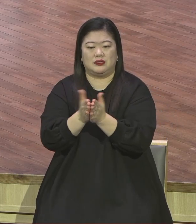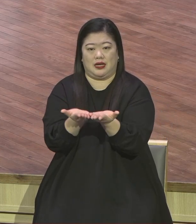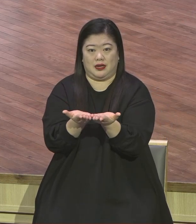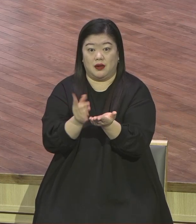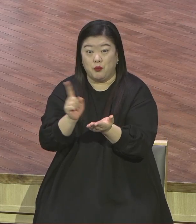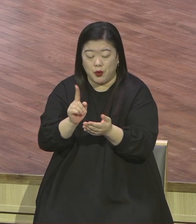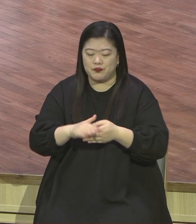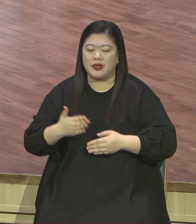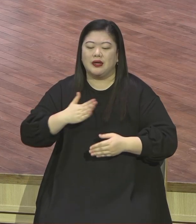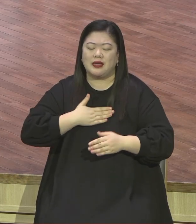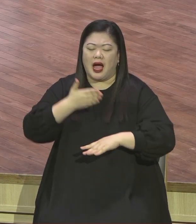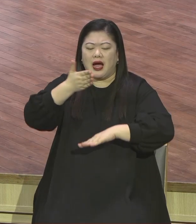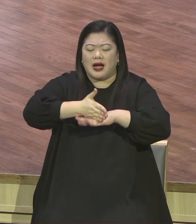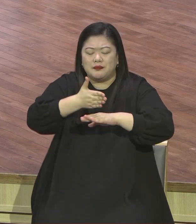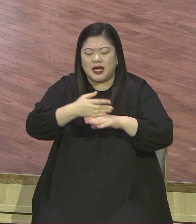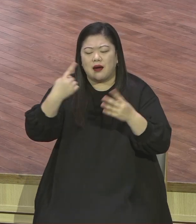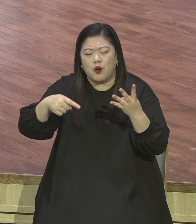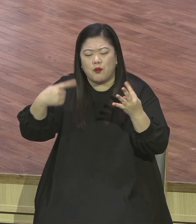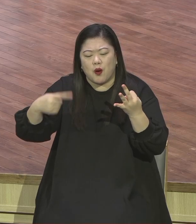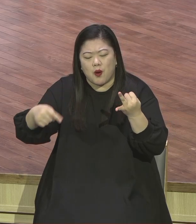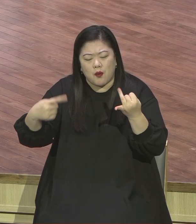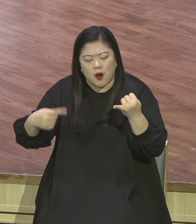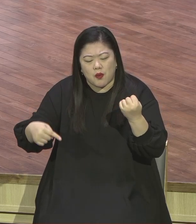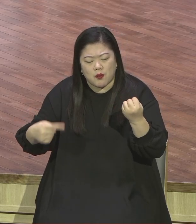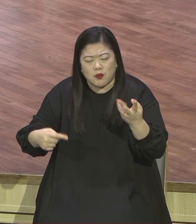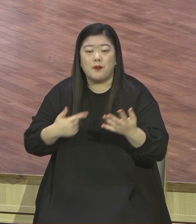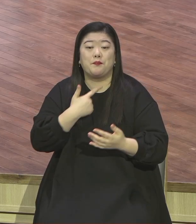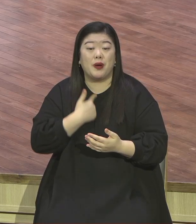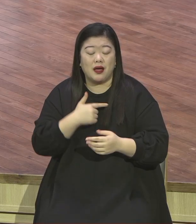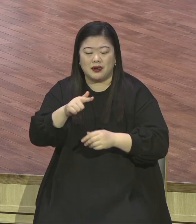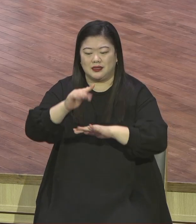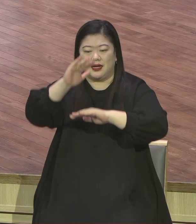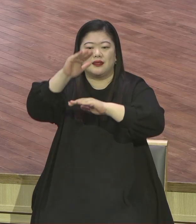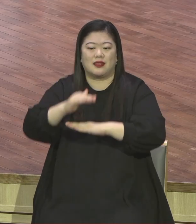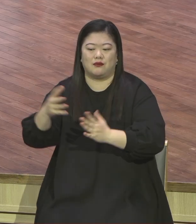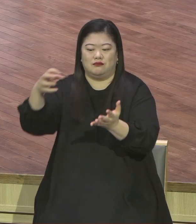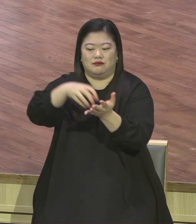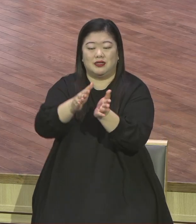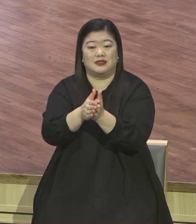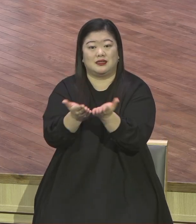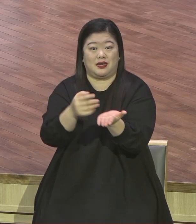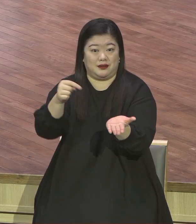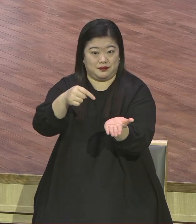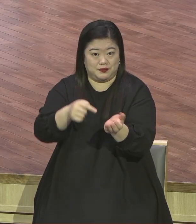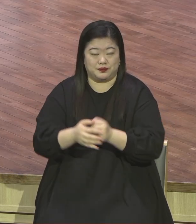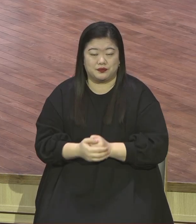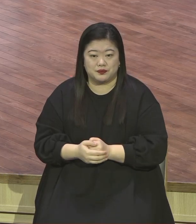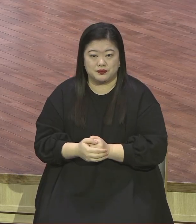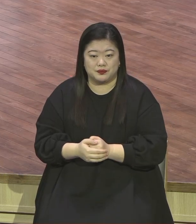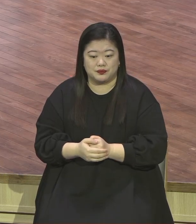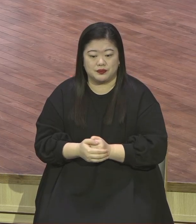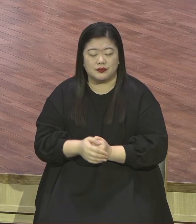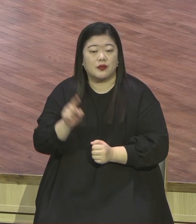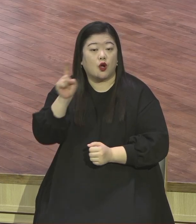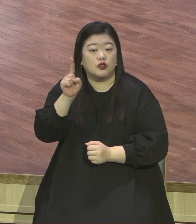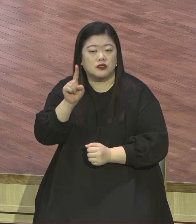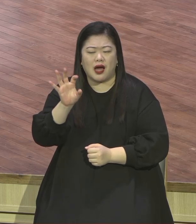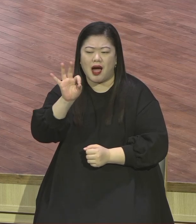그렇게 기록이 되었습니다 그 가운데 보면 미국에서 한인목회를 한